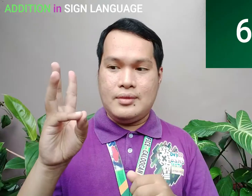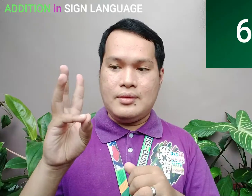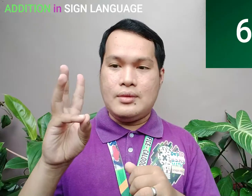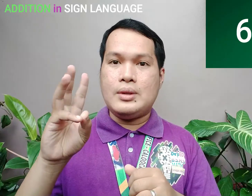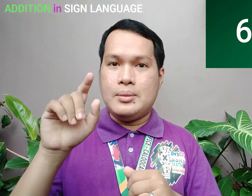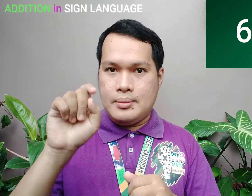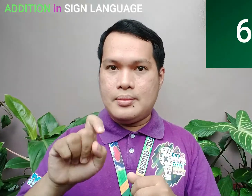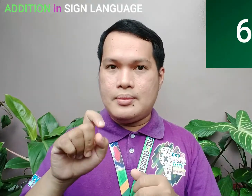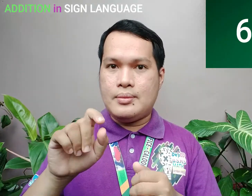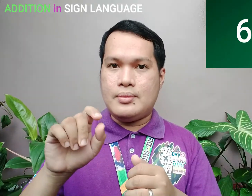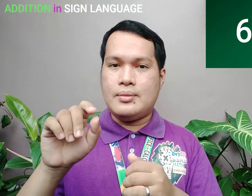6